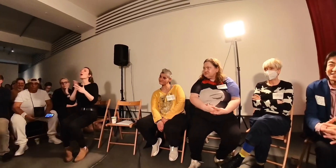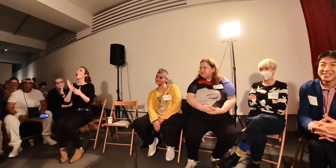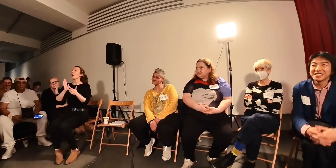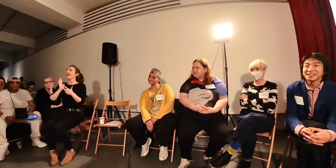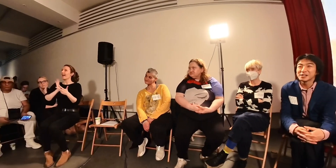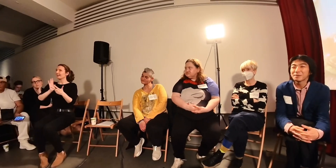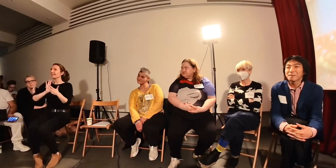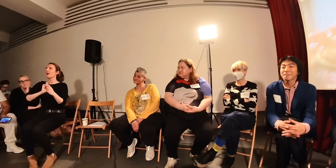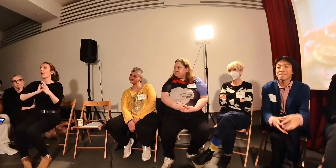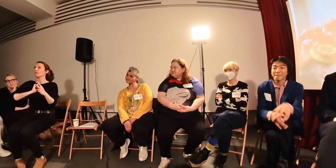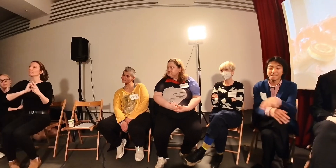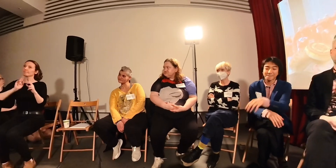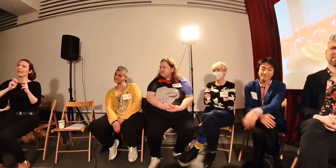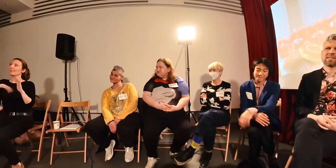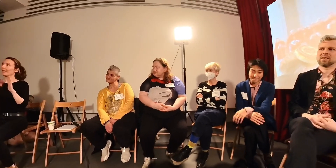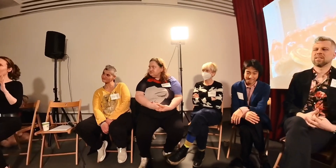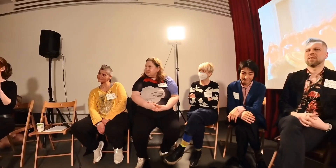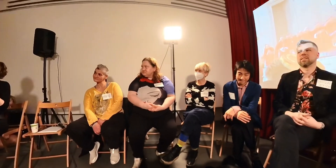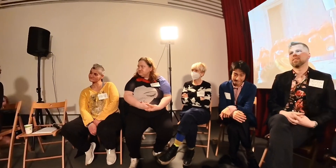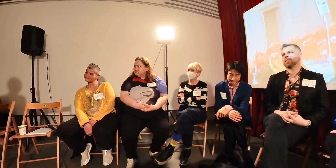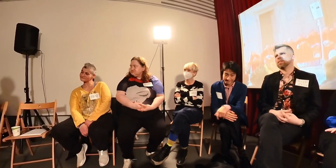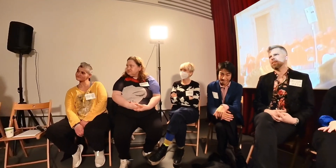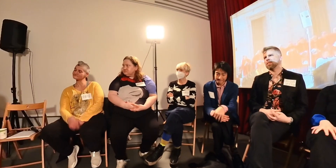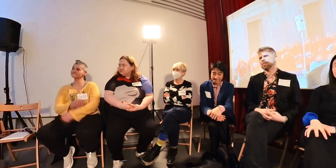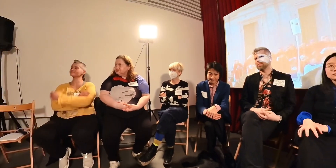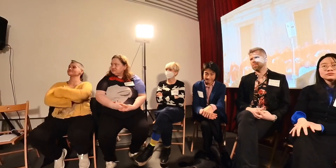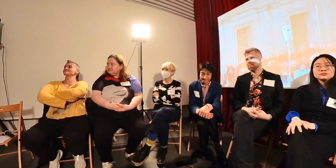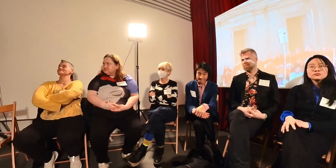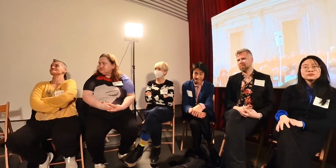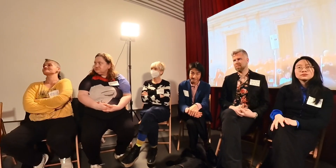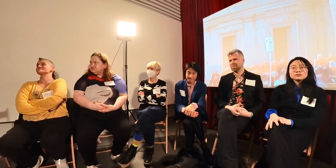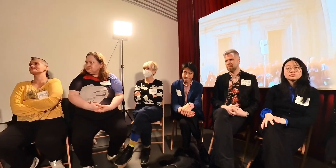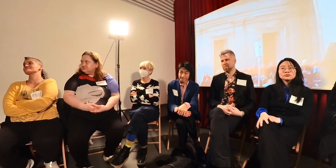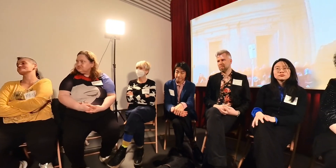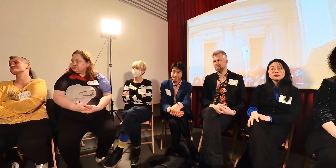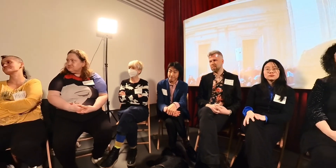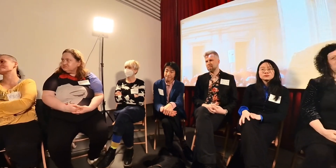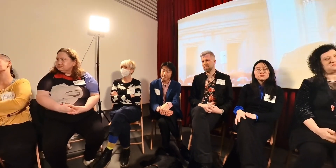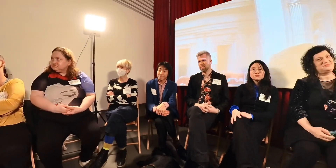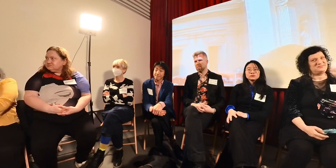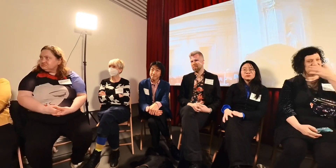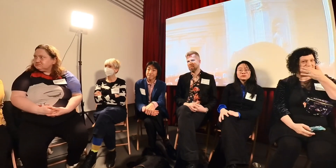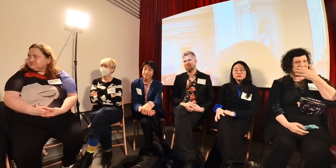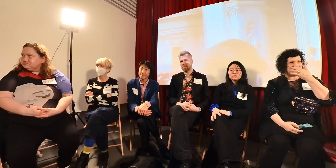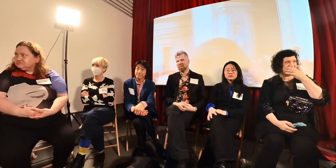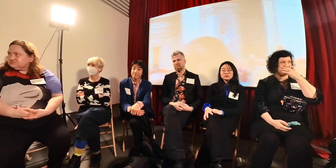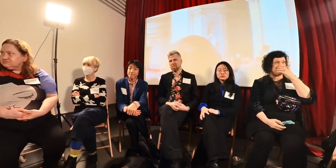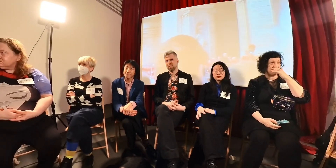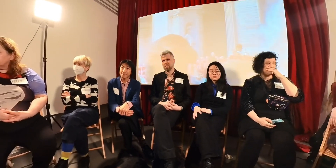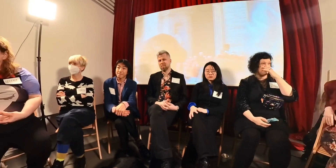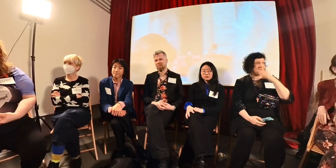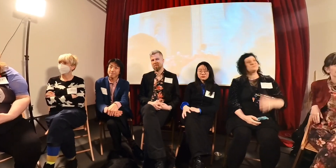reprezentace, přístup a participace, celkově návazné, a